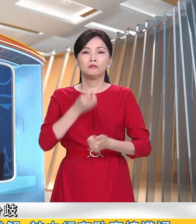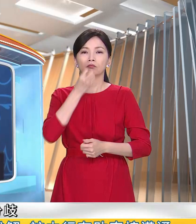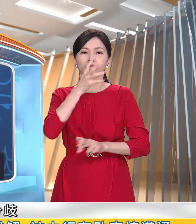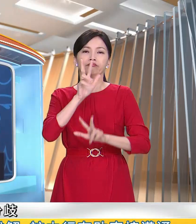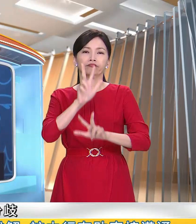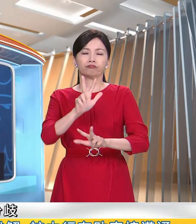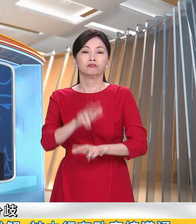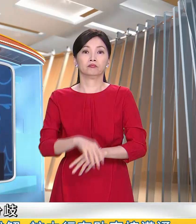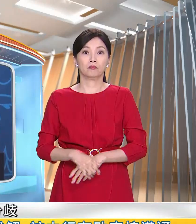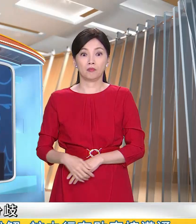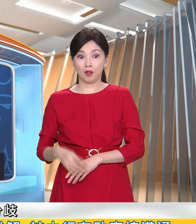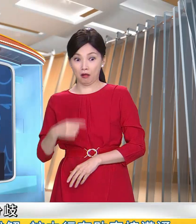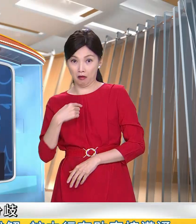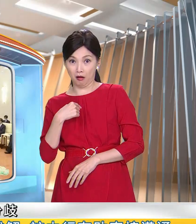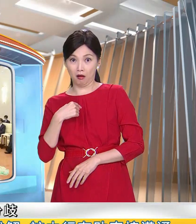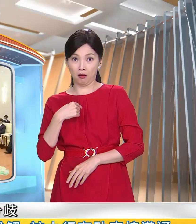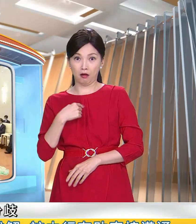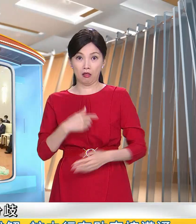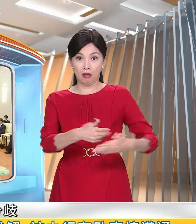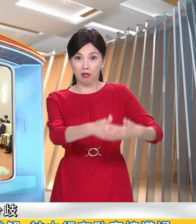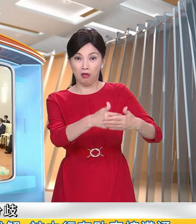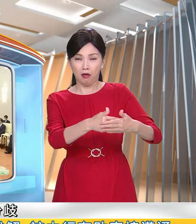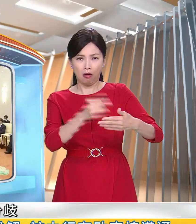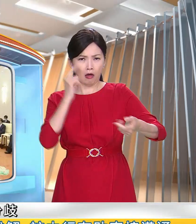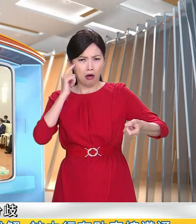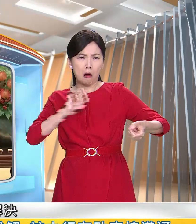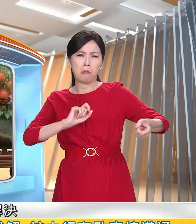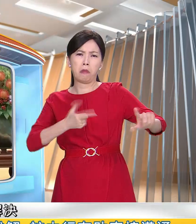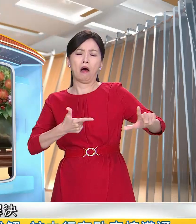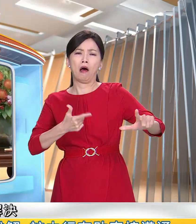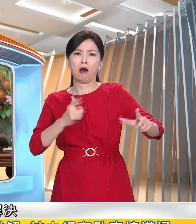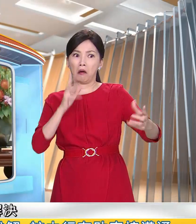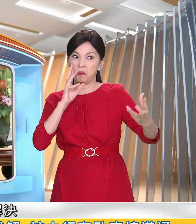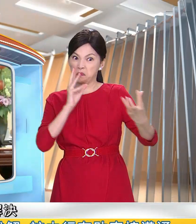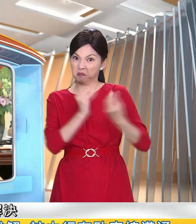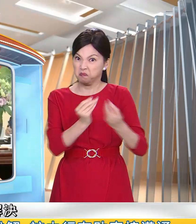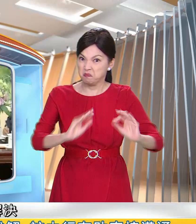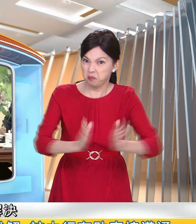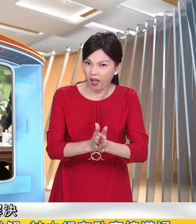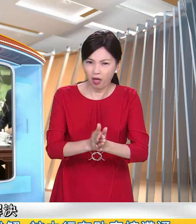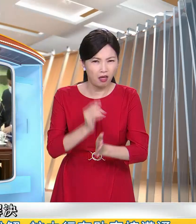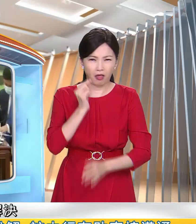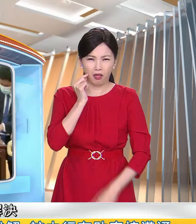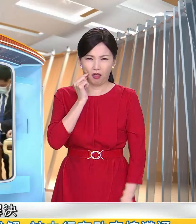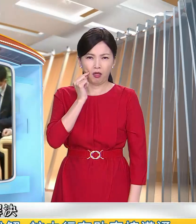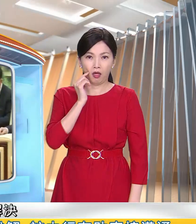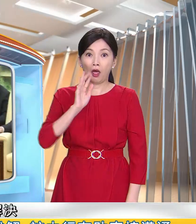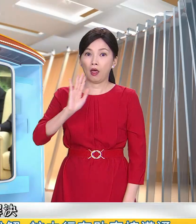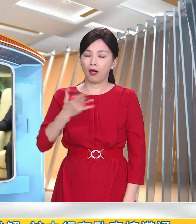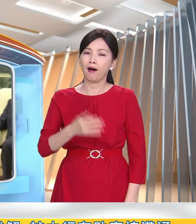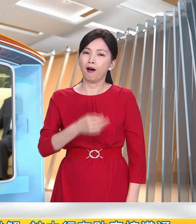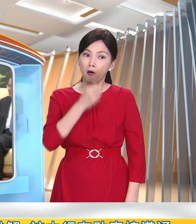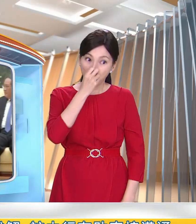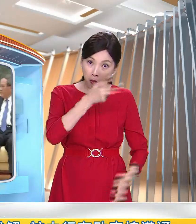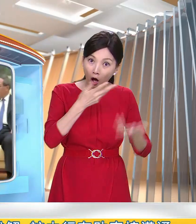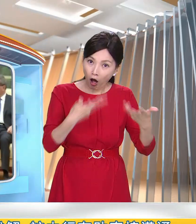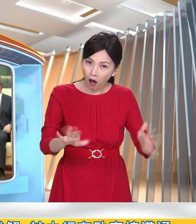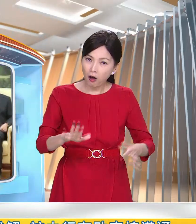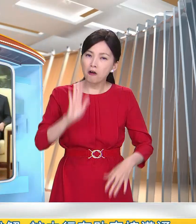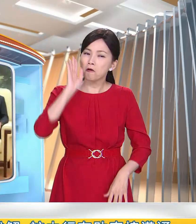坦言美中之间的分歧难以在一夕之间解决，不过相信此行让